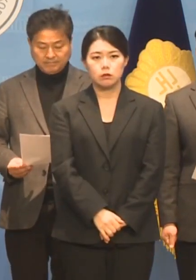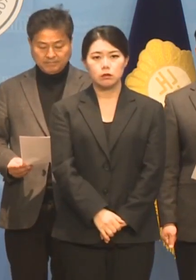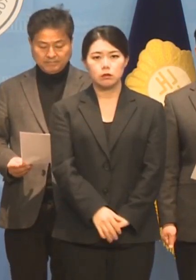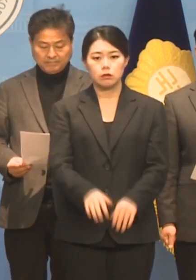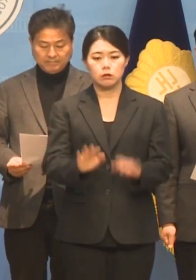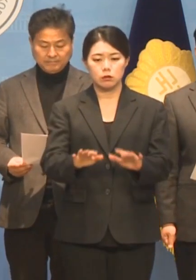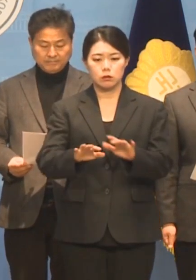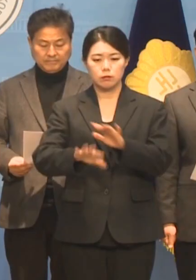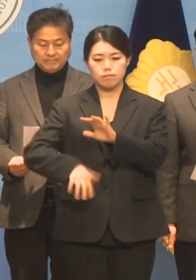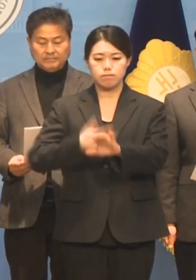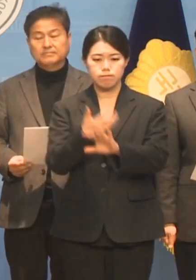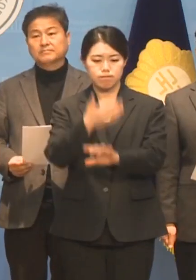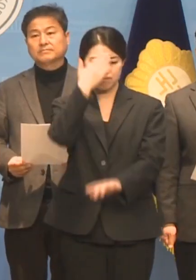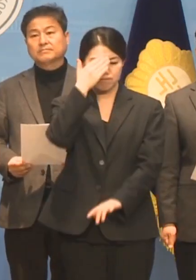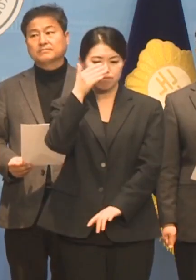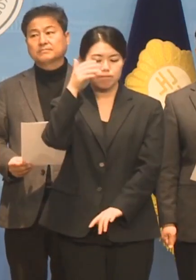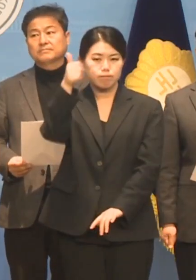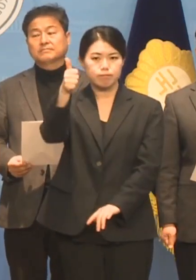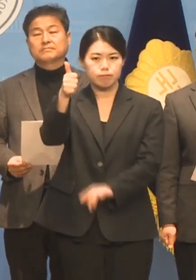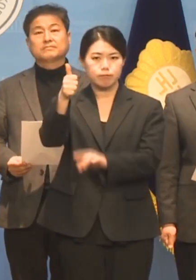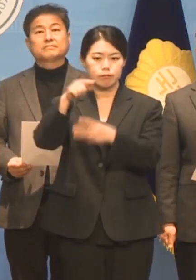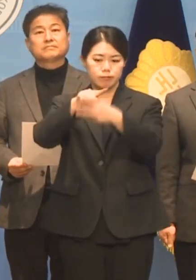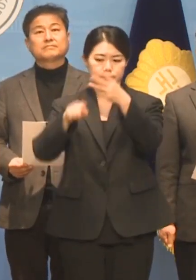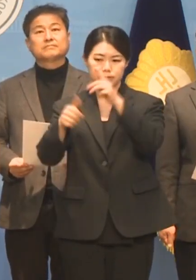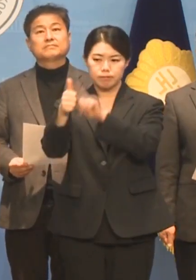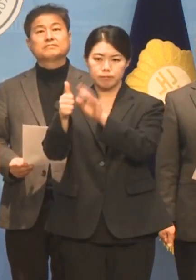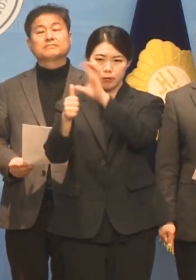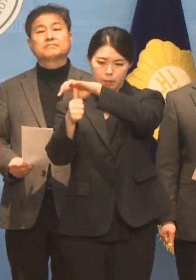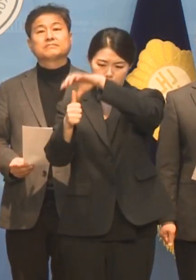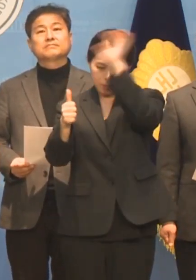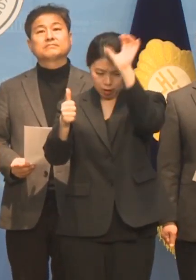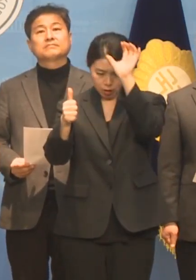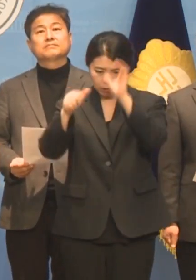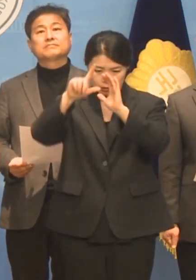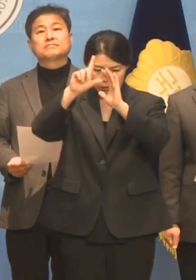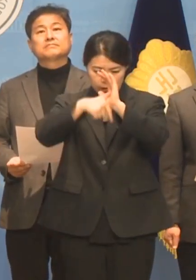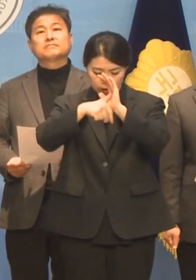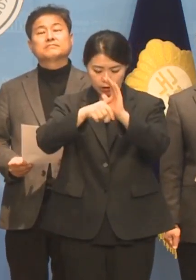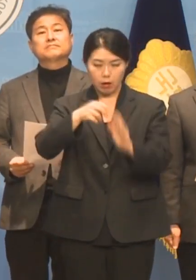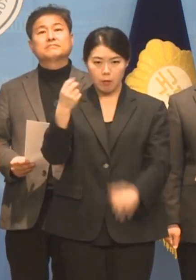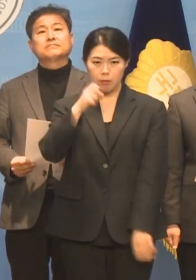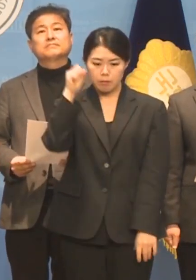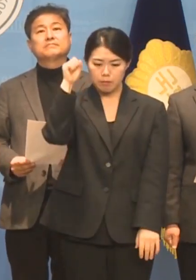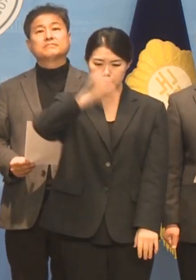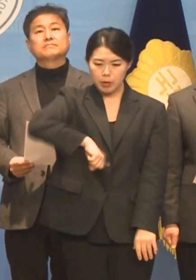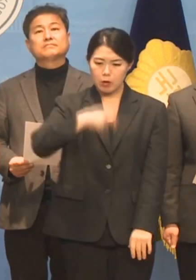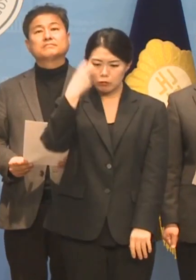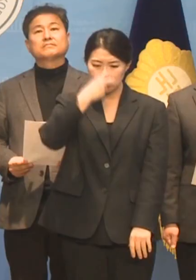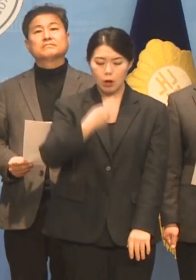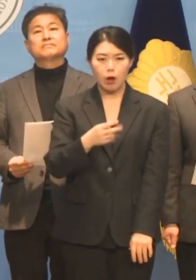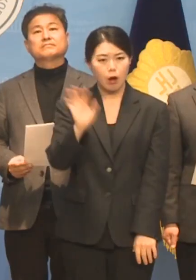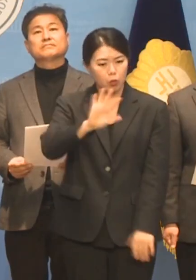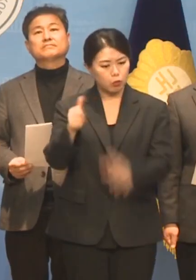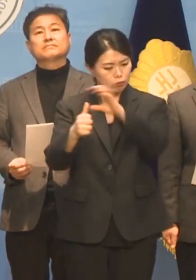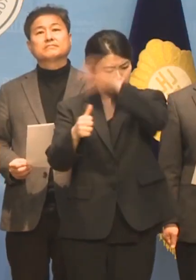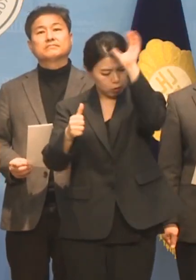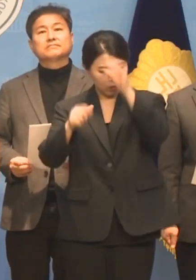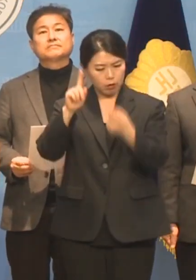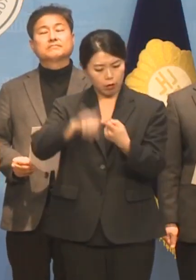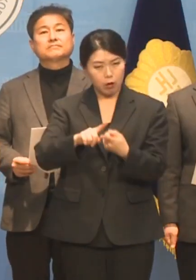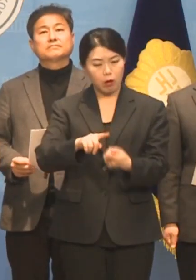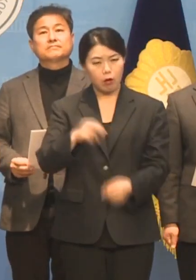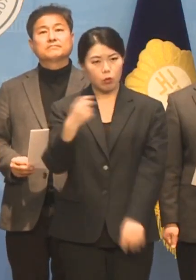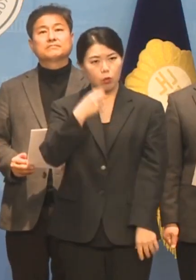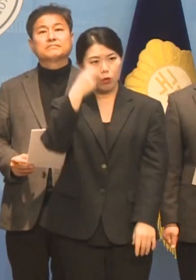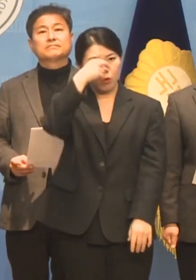내란 우두머리, 내란 수계 윤석열 석방에 대해서 항고도 하지 않냐고 풀어주고 바로